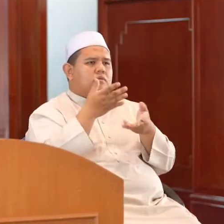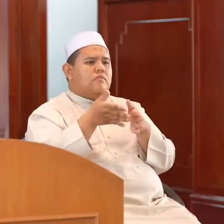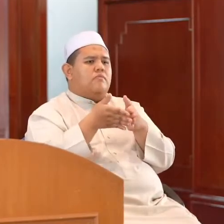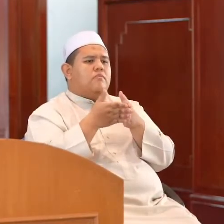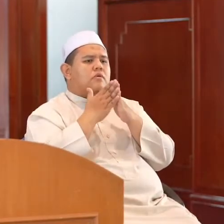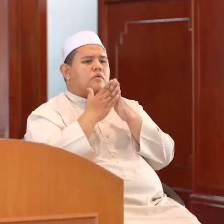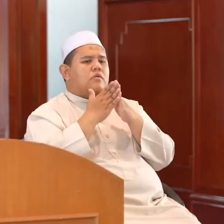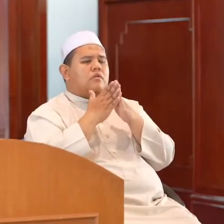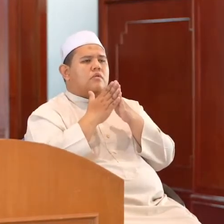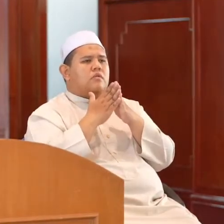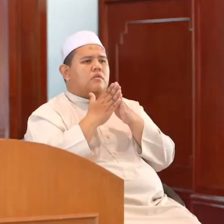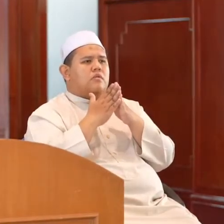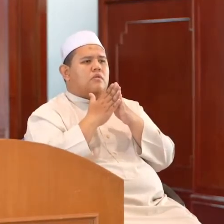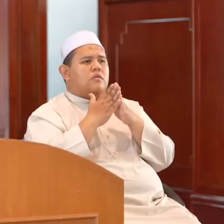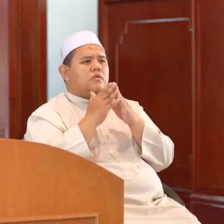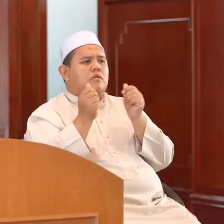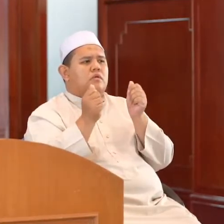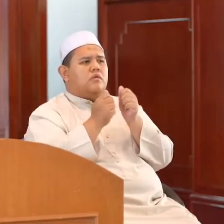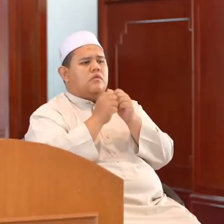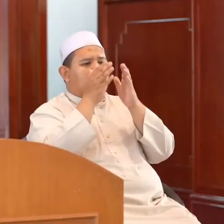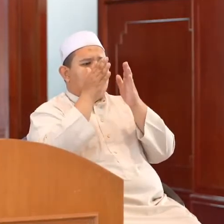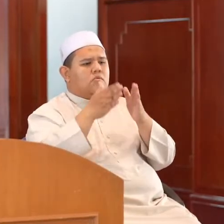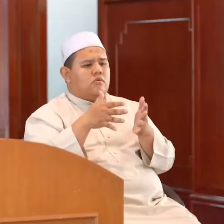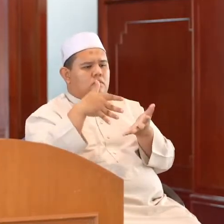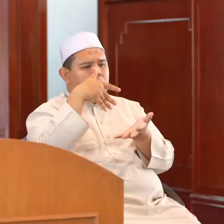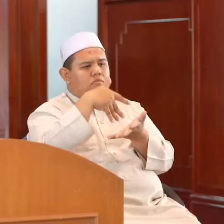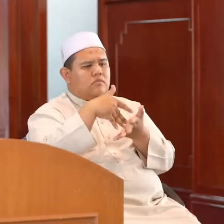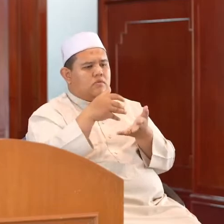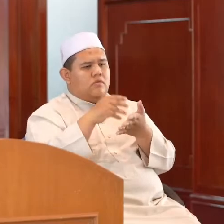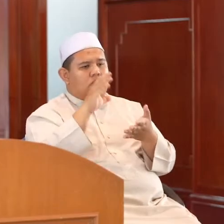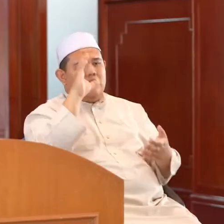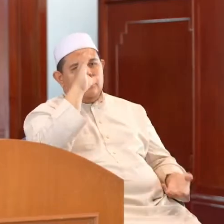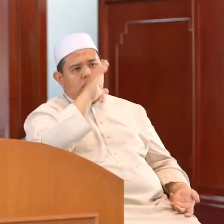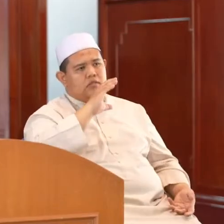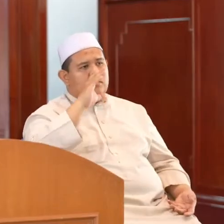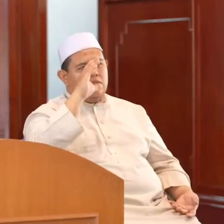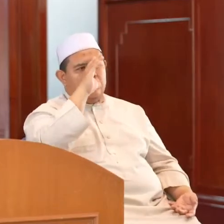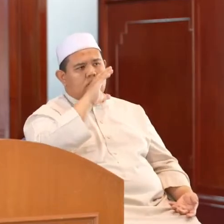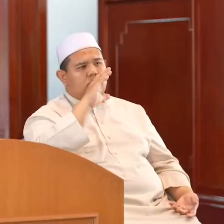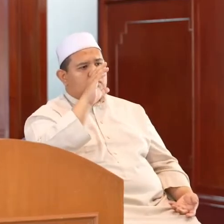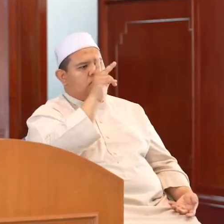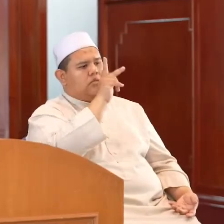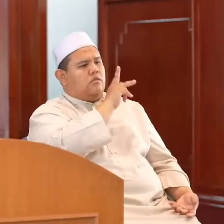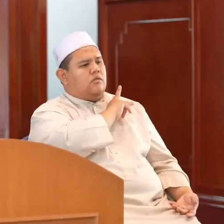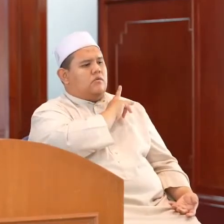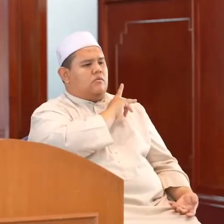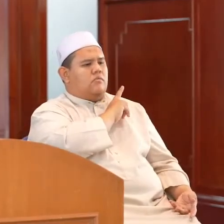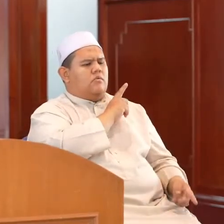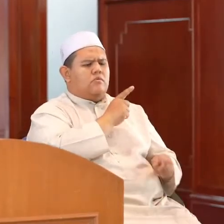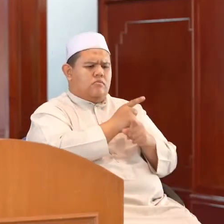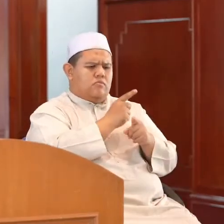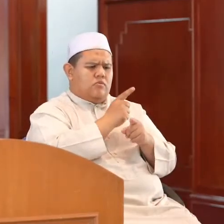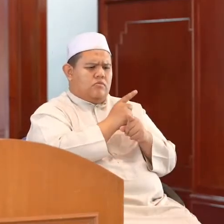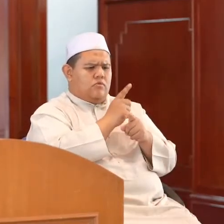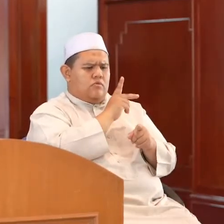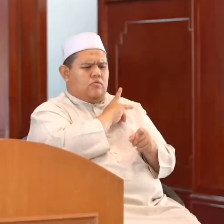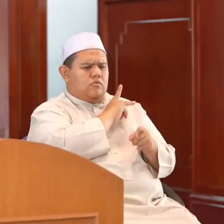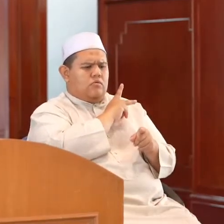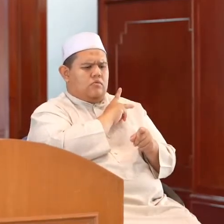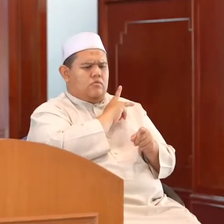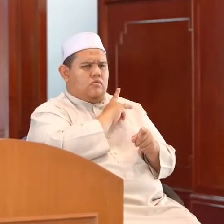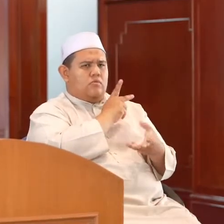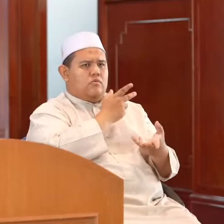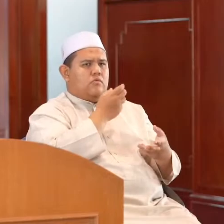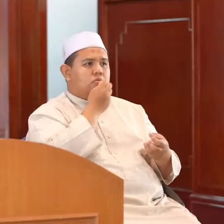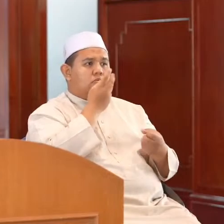minta dengan penjara cari kepala samseng betul-betul sungguh yang duduk dalam penjara ni,